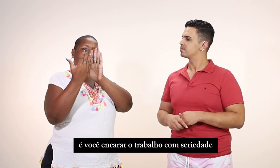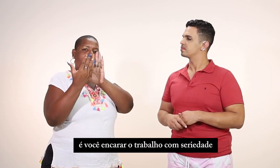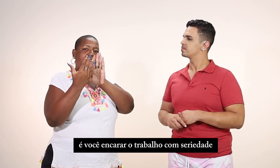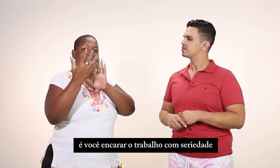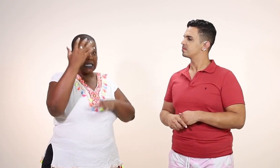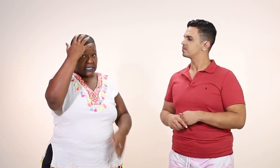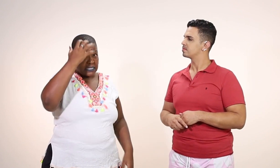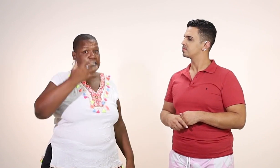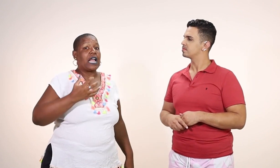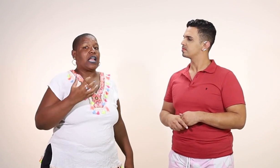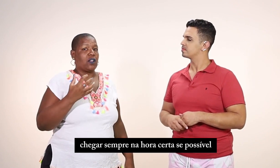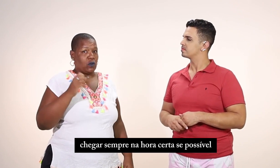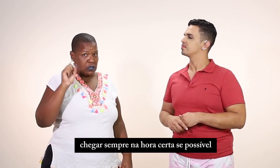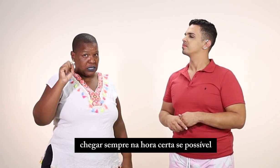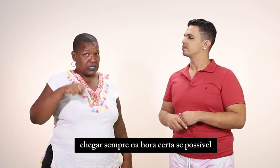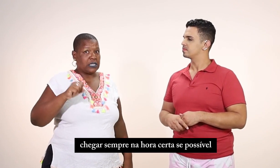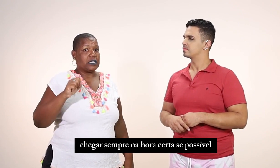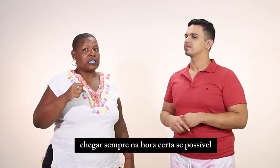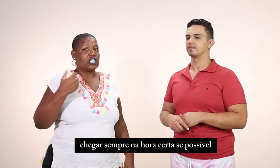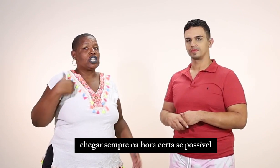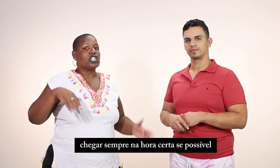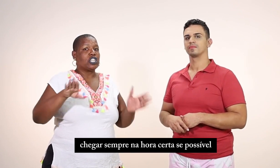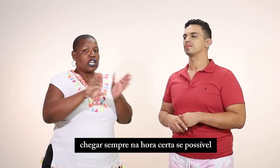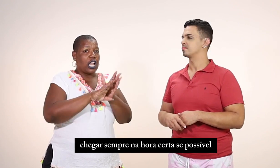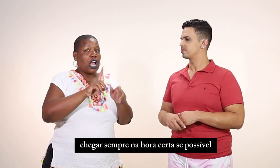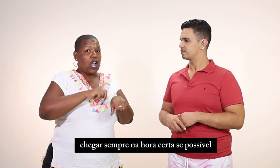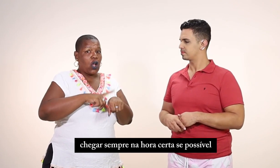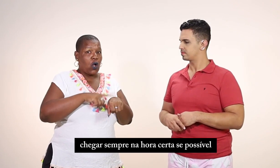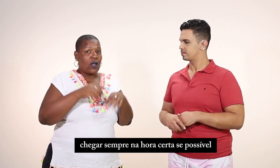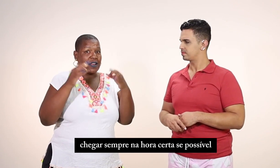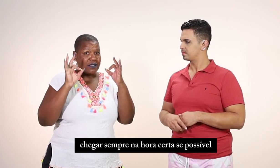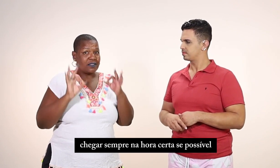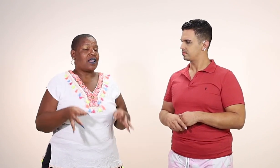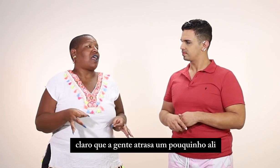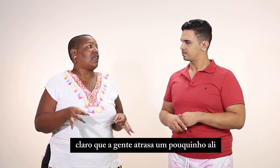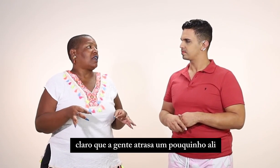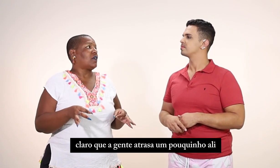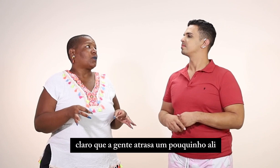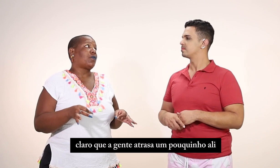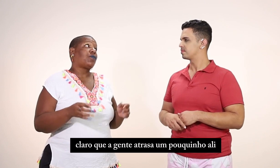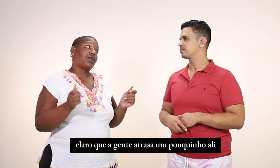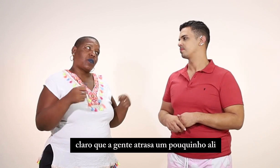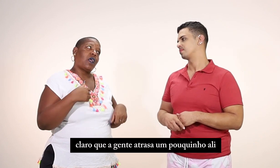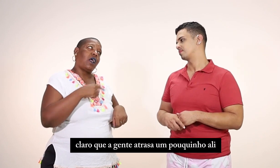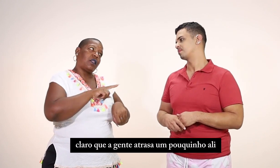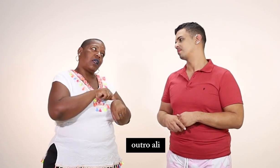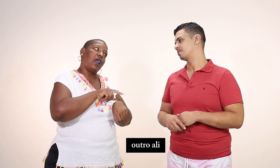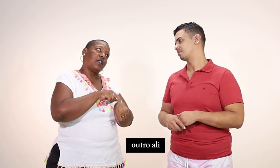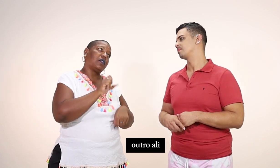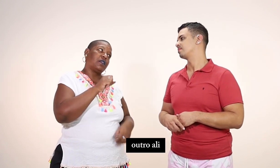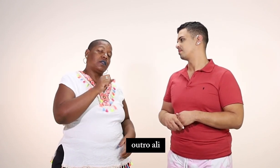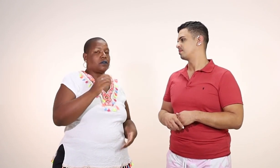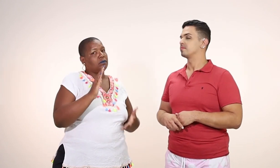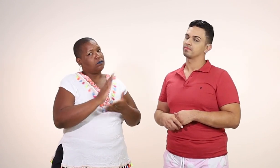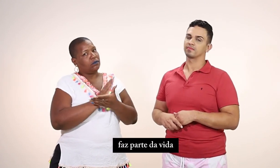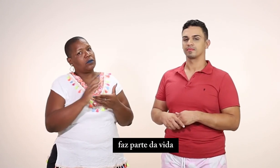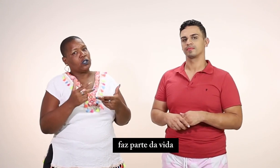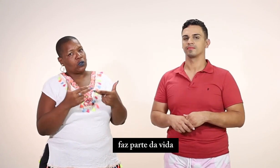seriedade, chegar sempre na hora certa, se possível. Claro que a gente atrasa um pouquinho ali, outro ali, faz parte da